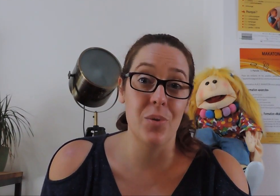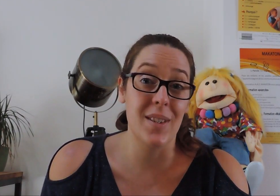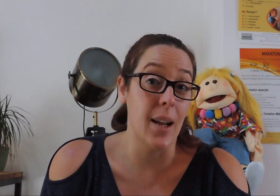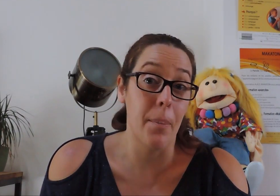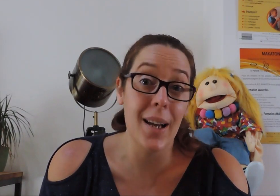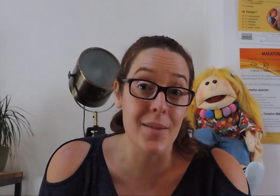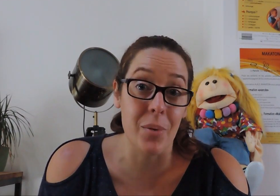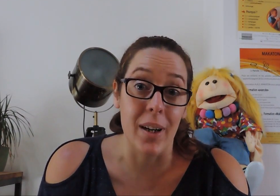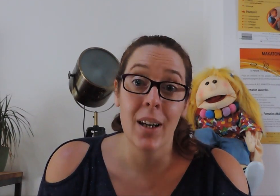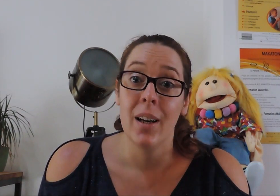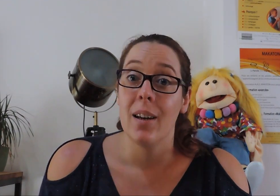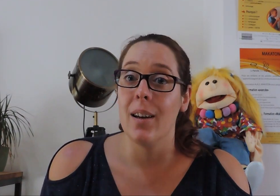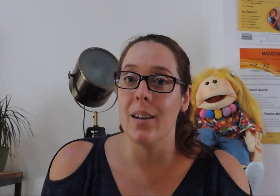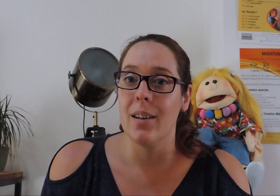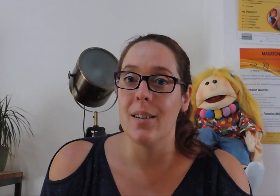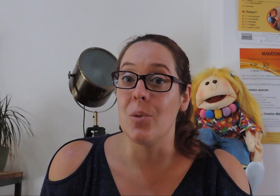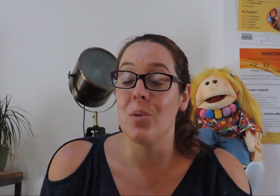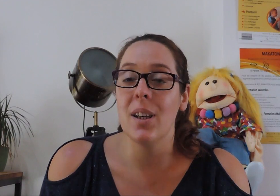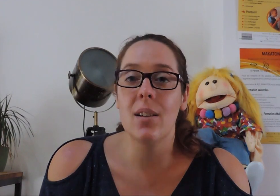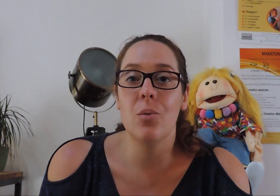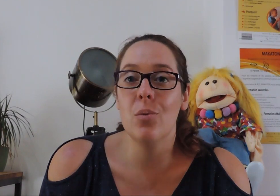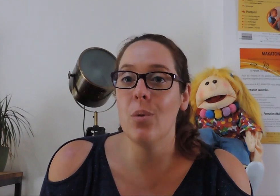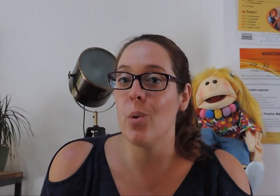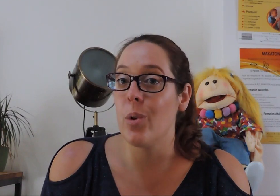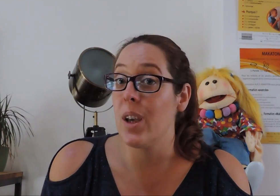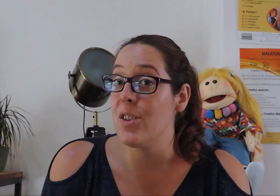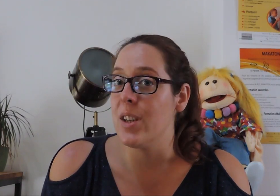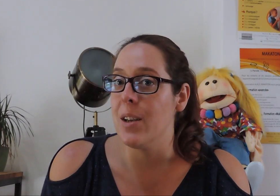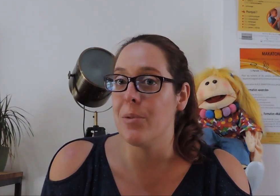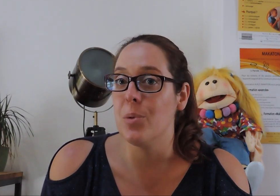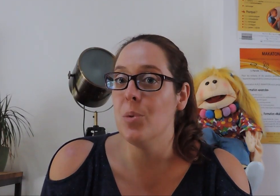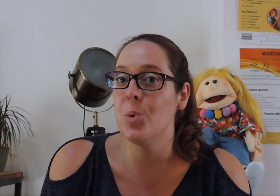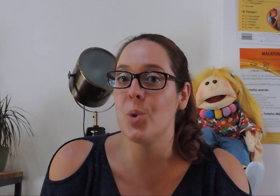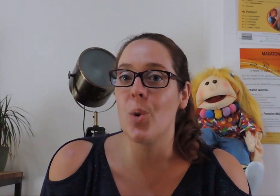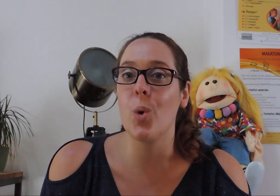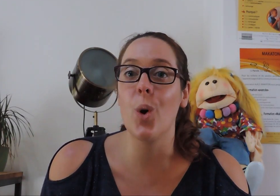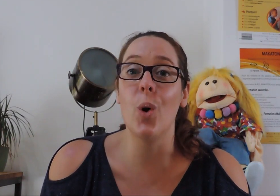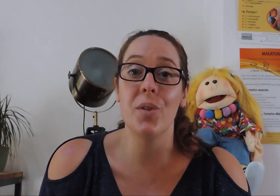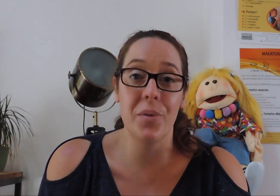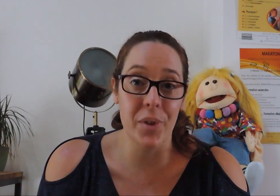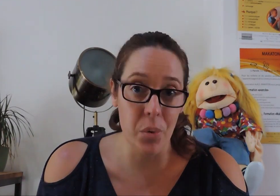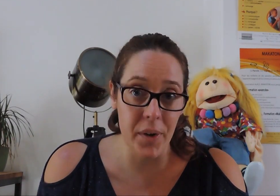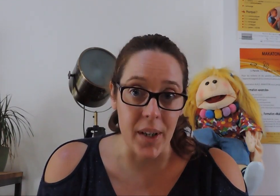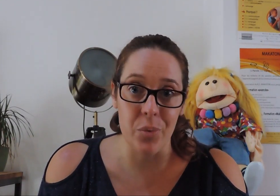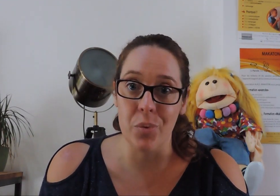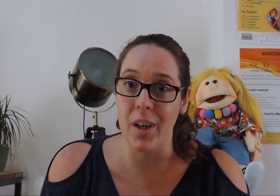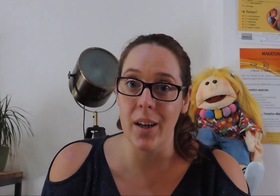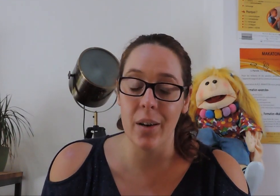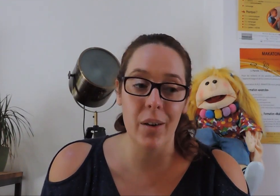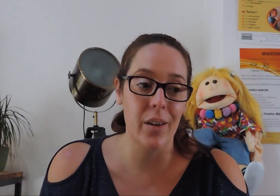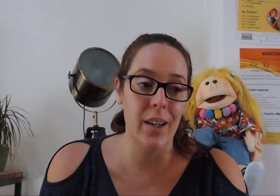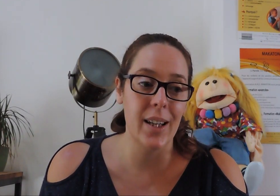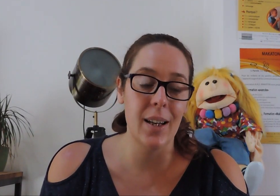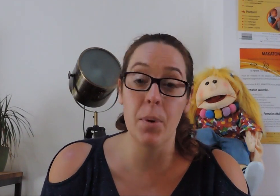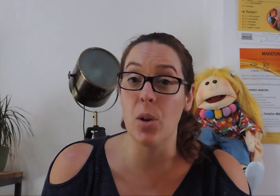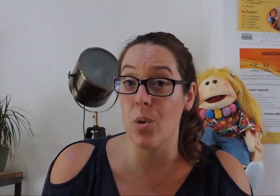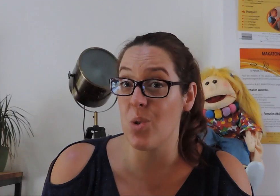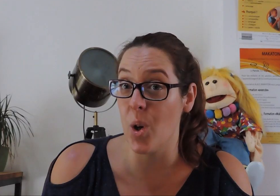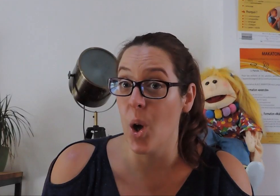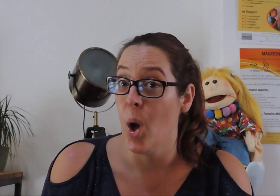chose c'est la base quoi étant donné que nous le langage il est venu sans grande difficulté en tout cas les précurseurs